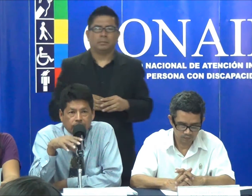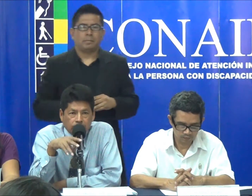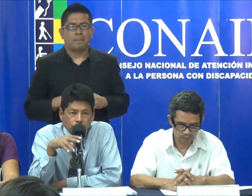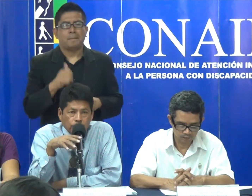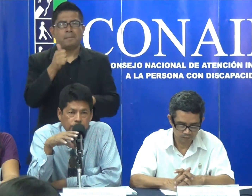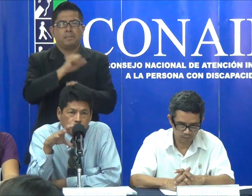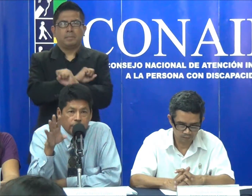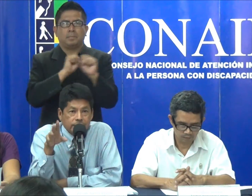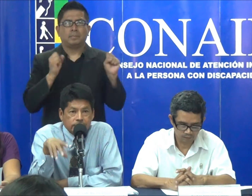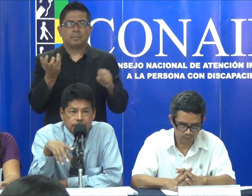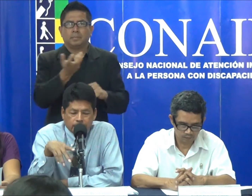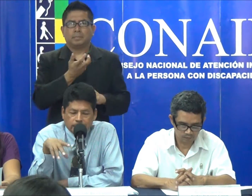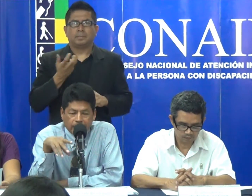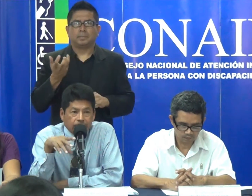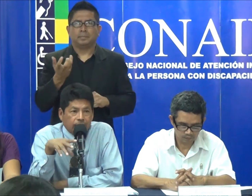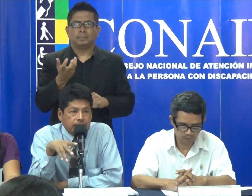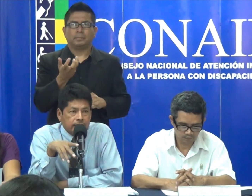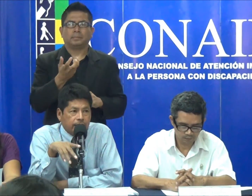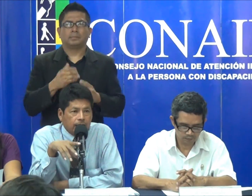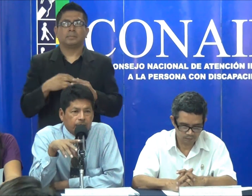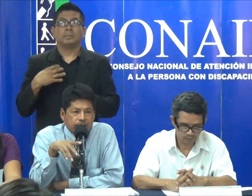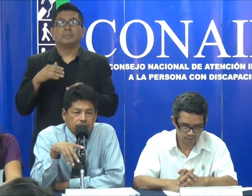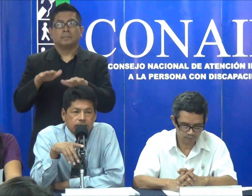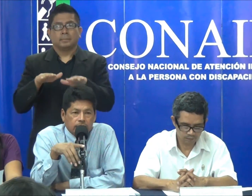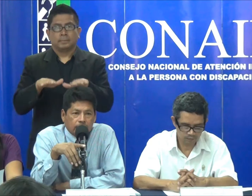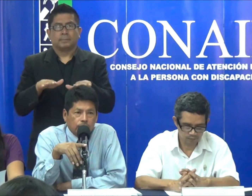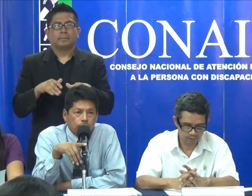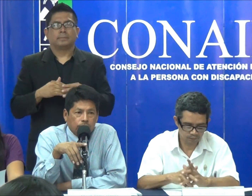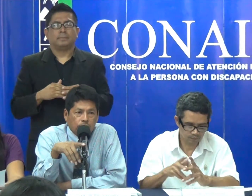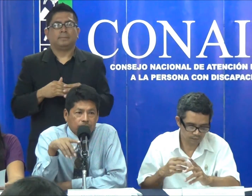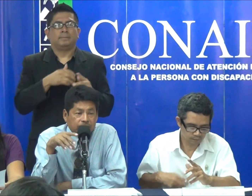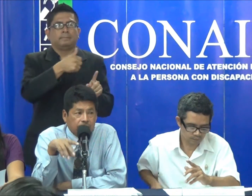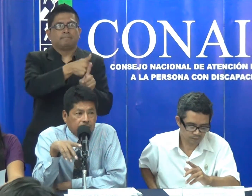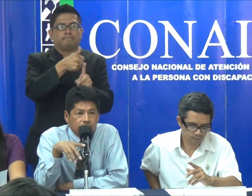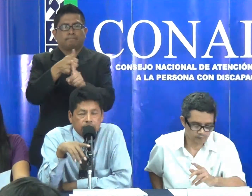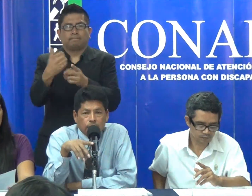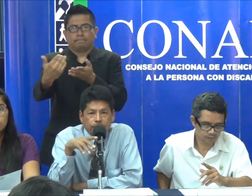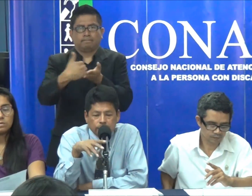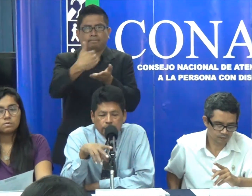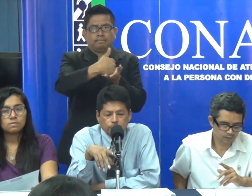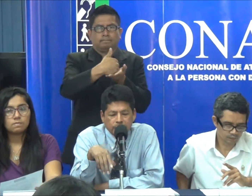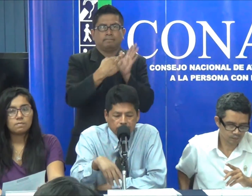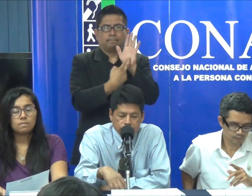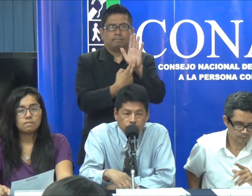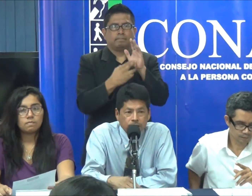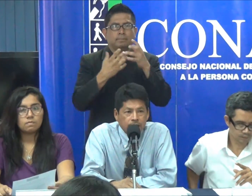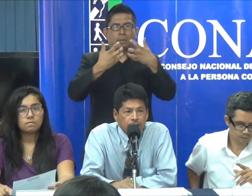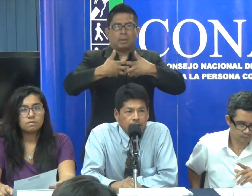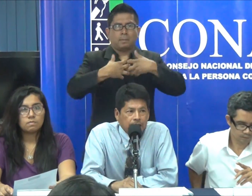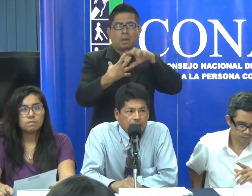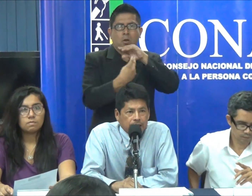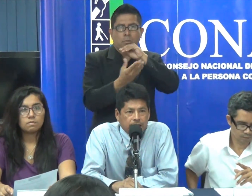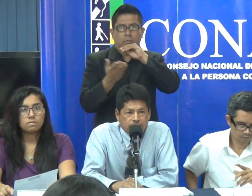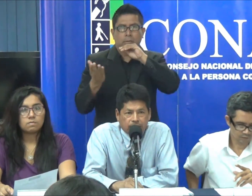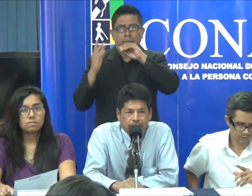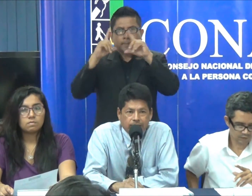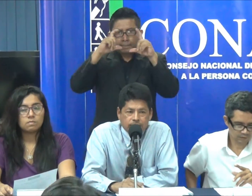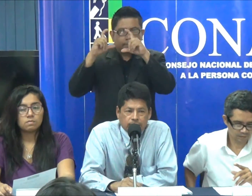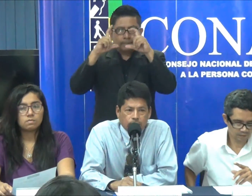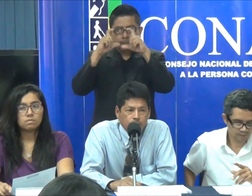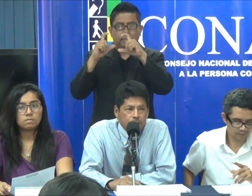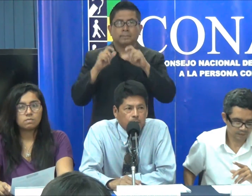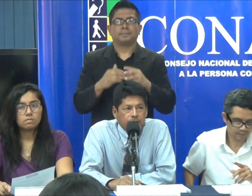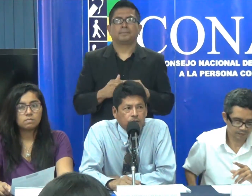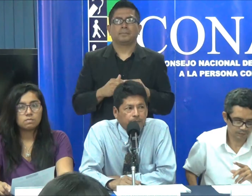Buenos días a todos y todas. Agradecer la presencia de cada uno de los representantes de los medios de comunicación y quizá